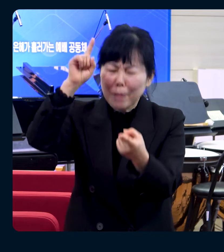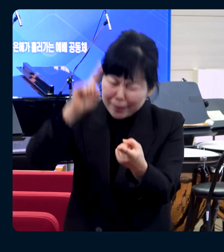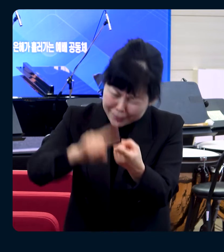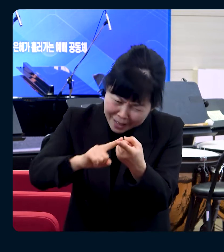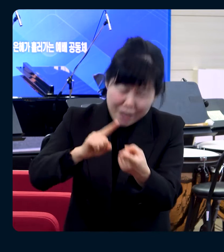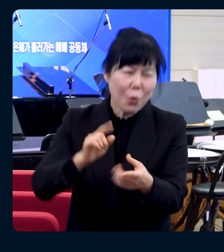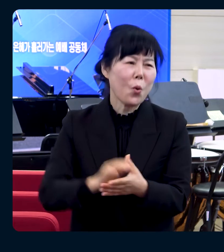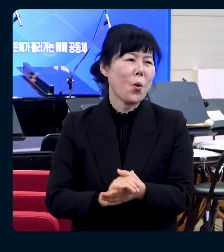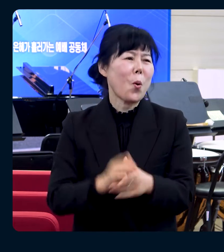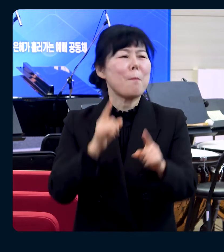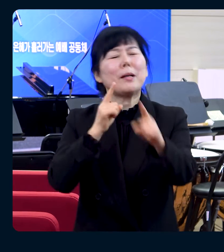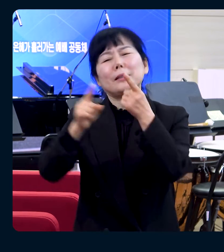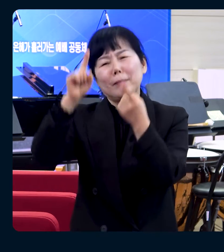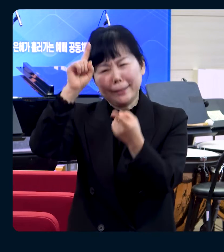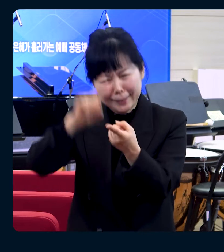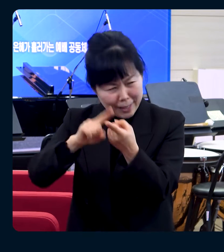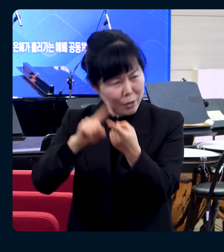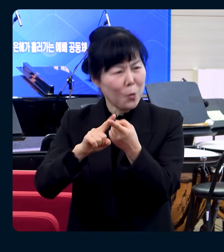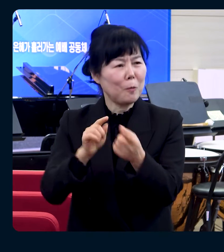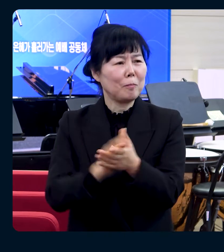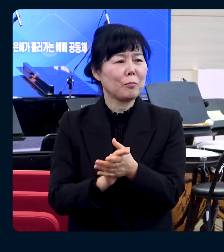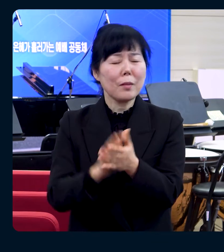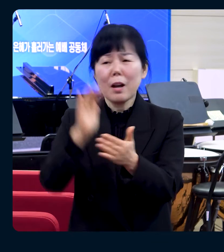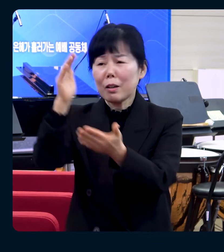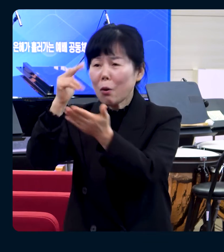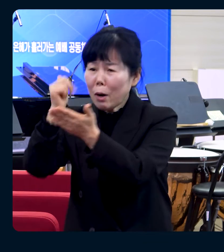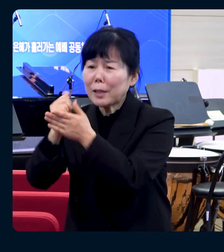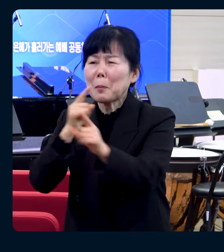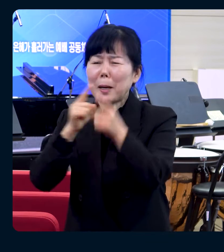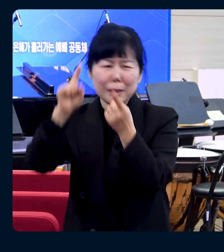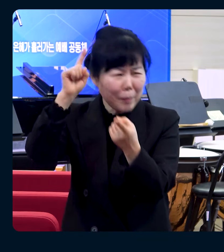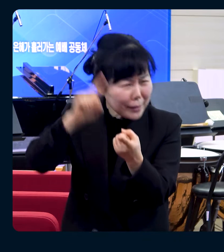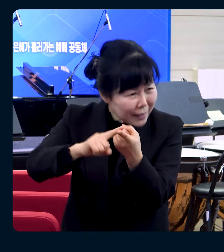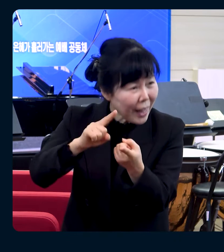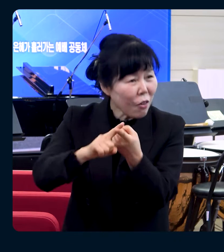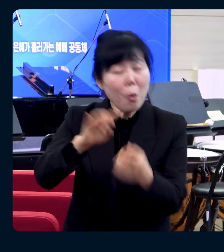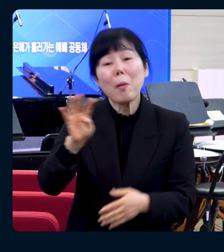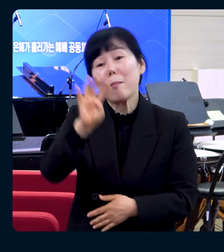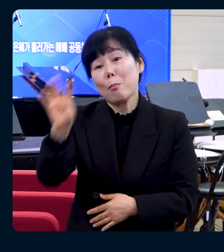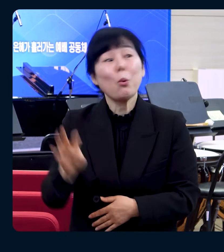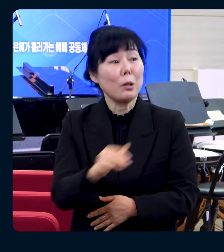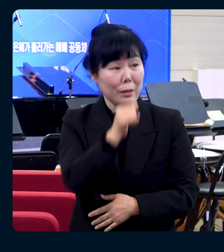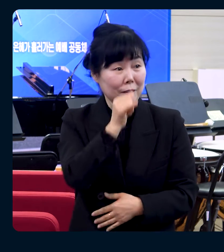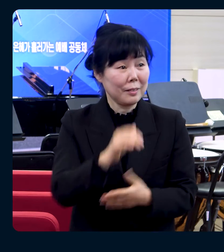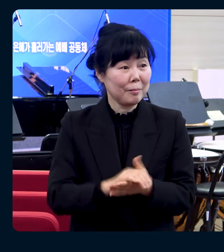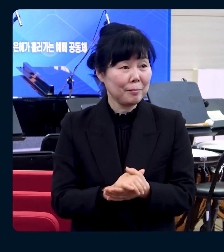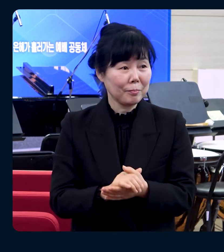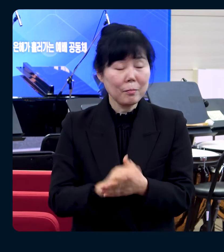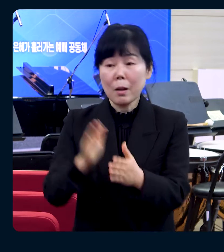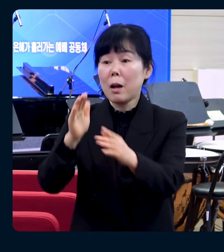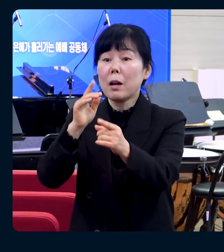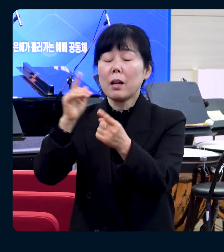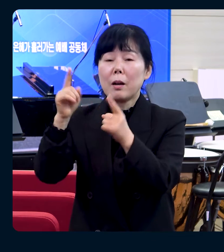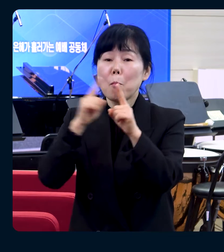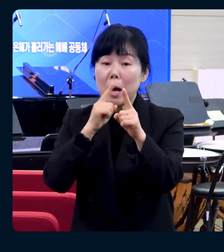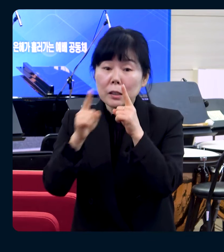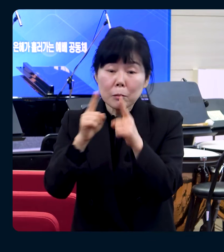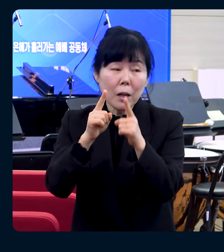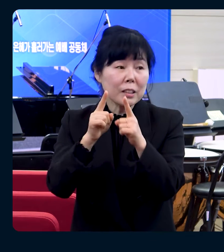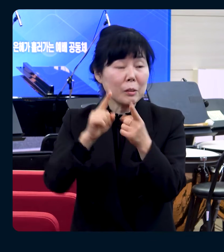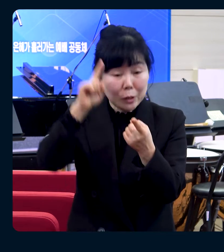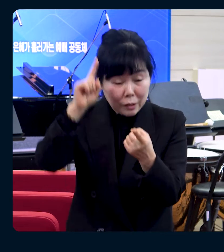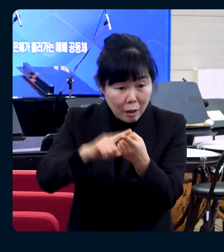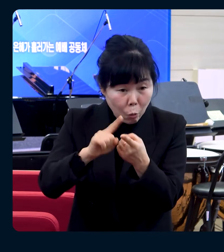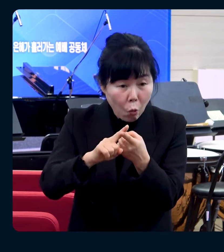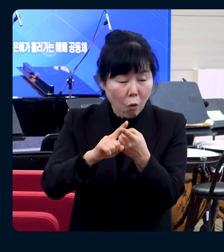말씀하신 대로 아니에요. 말씀하신 대로. 여호와께서 말씀하신 대로, 여호와께서 말씀하신 대로, 말씀하신 시기가